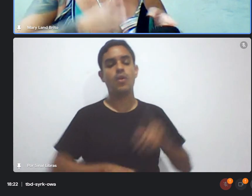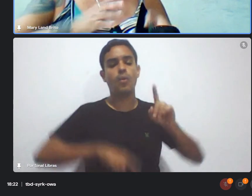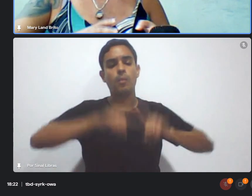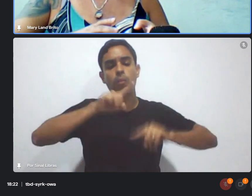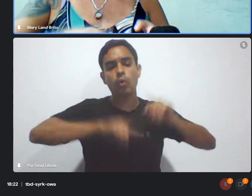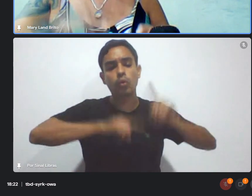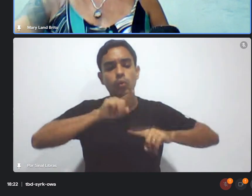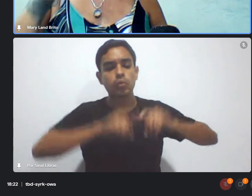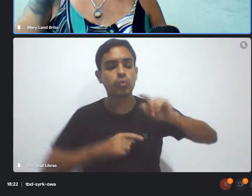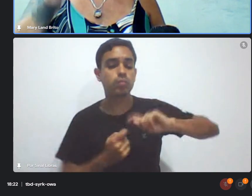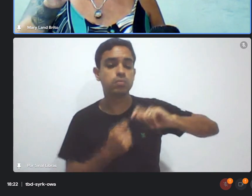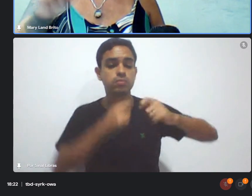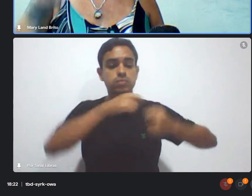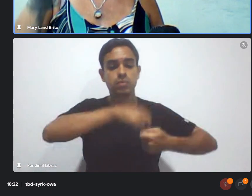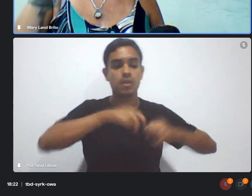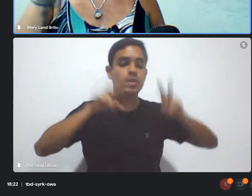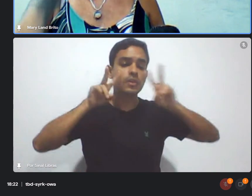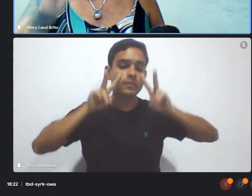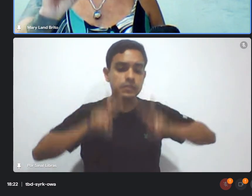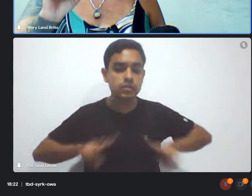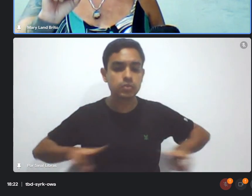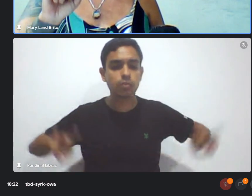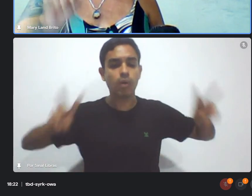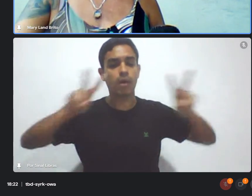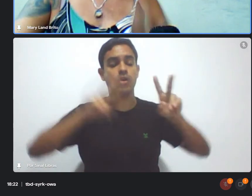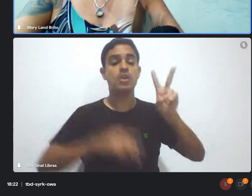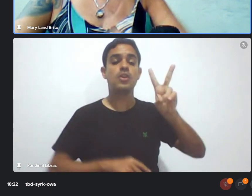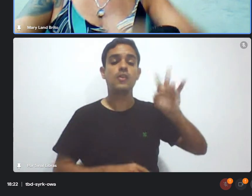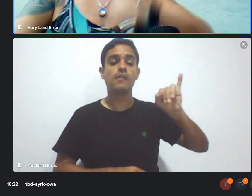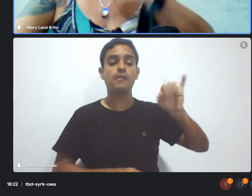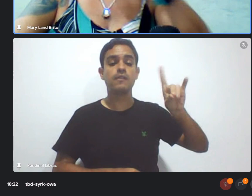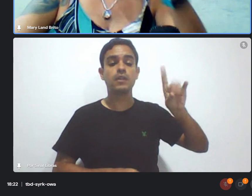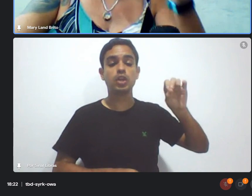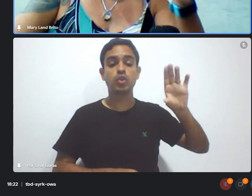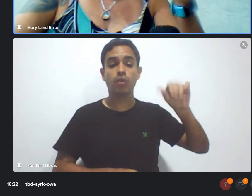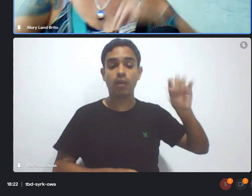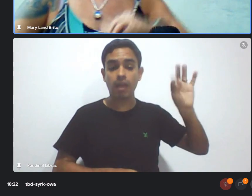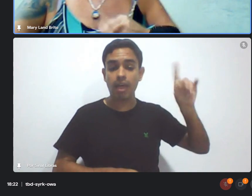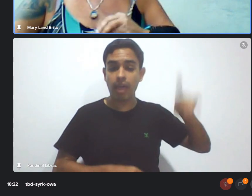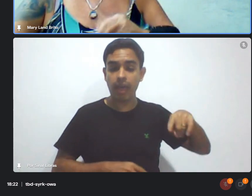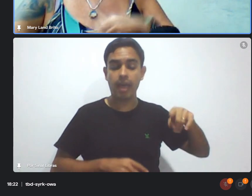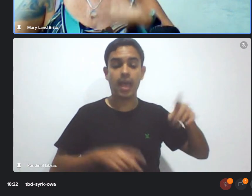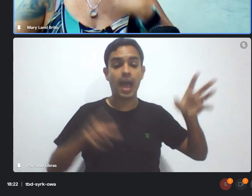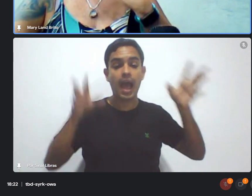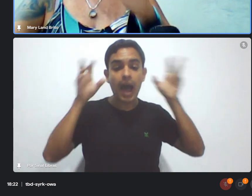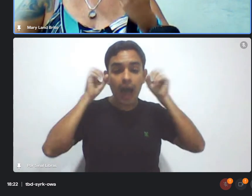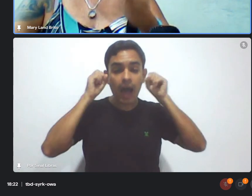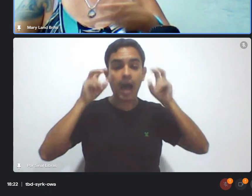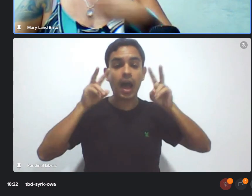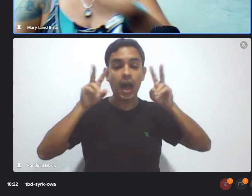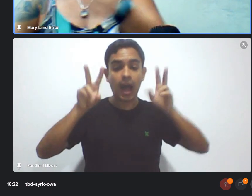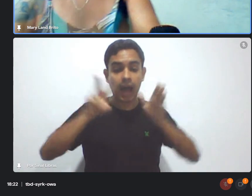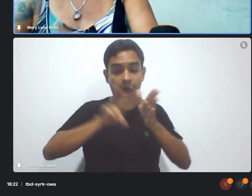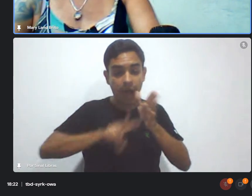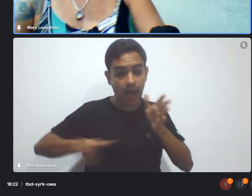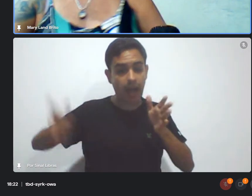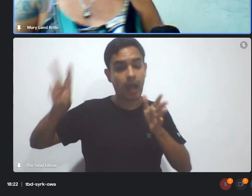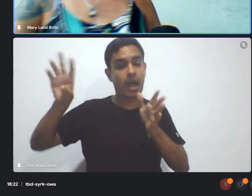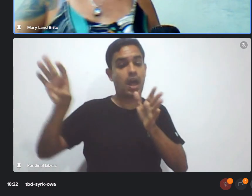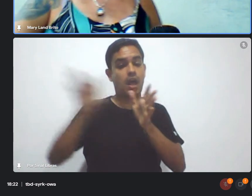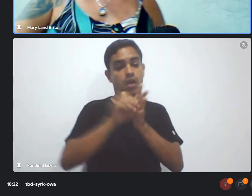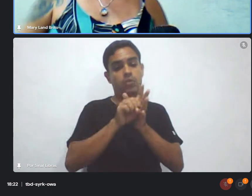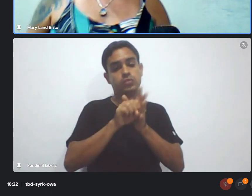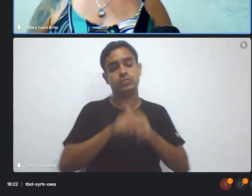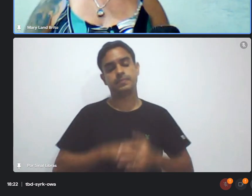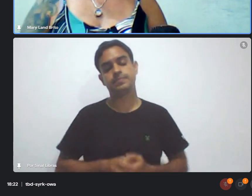obra audiovisual. Videocast é audiovisual, mas não é uma obra audiovisual, porque, para ser obra, já envolve